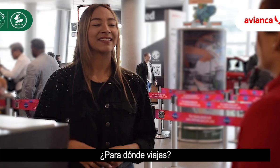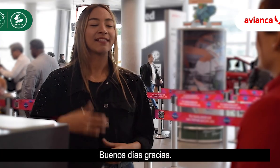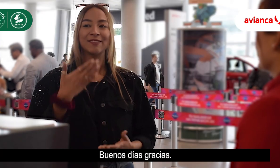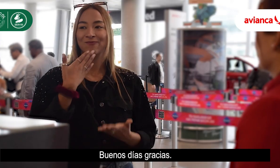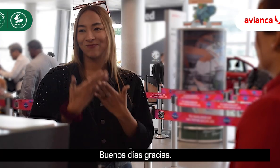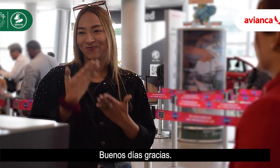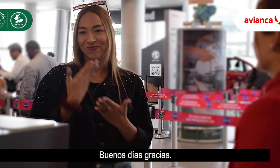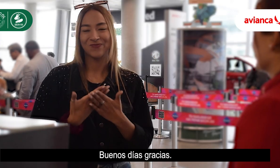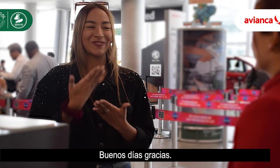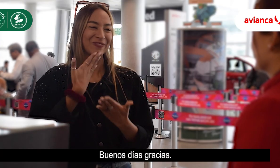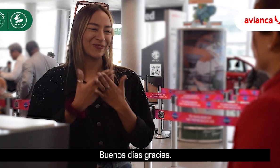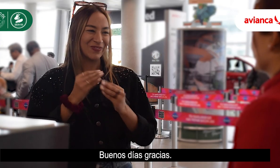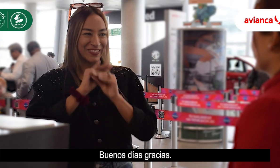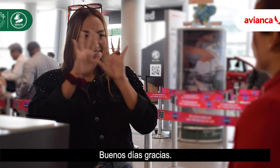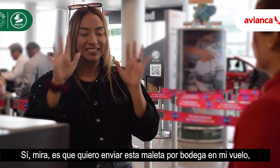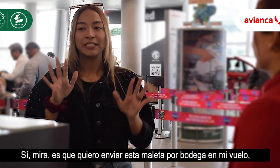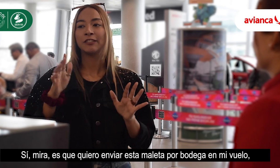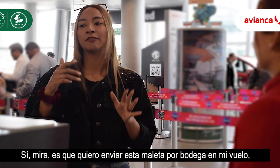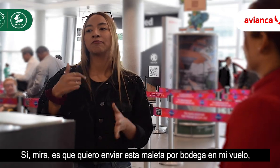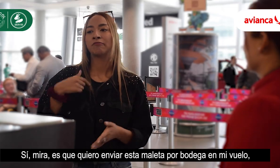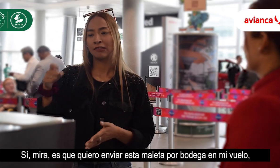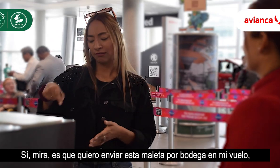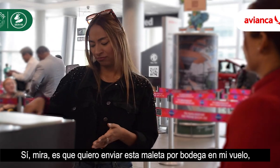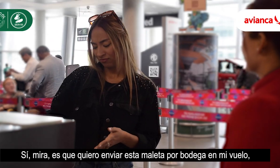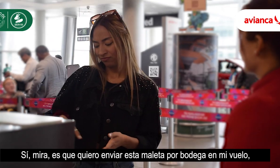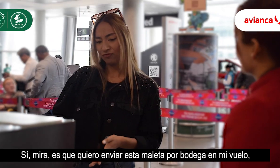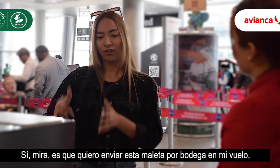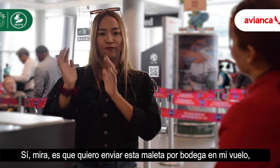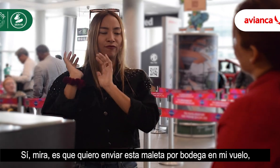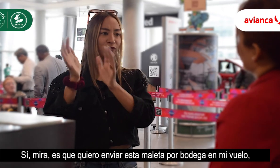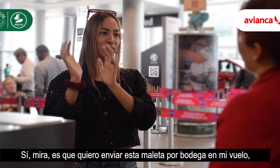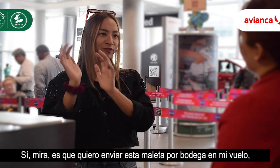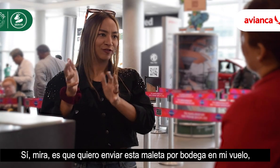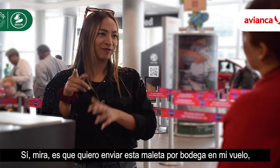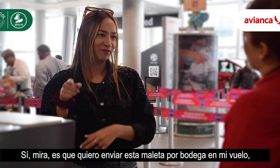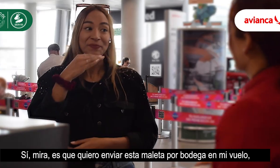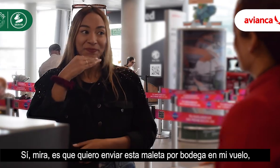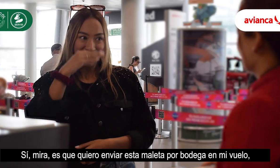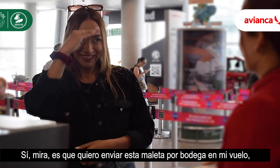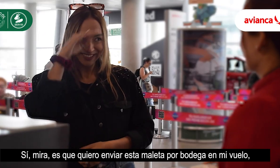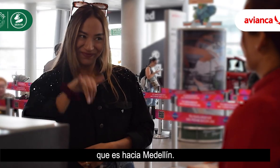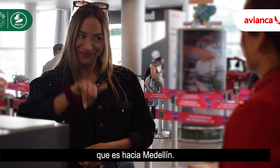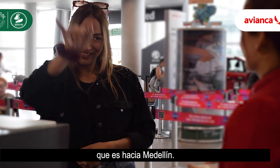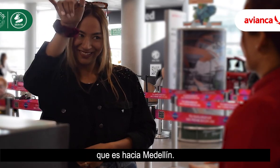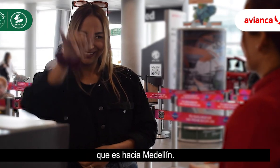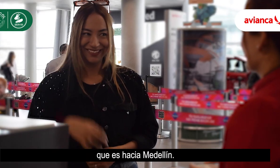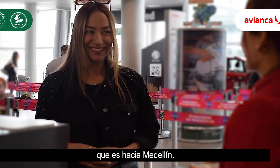Buenos días, gracias. Sí, mira, es que quiero enviar esta maleta por bodega en mi vuelo, que es hacia Medellín.